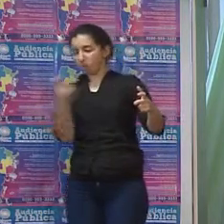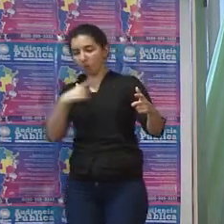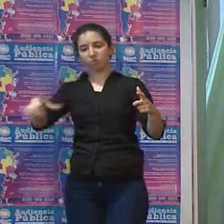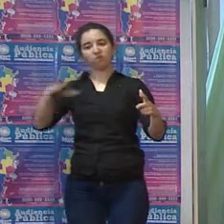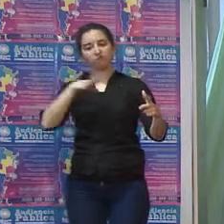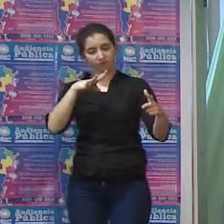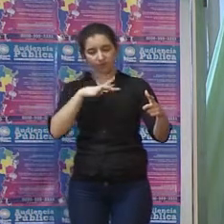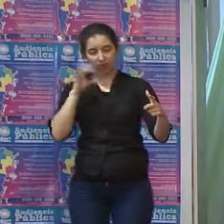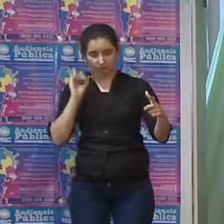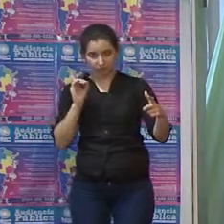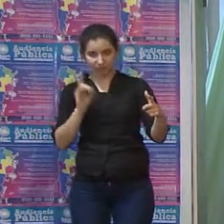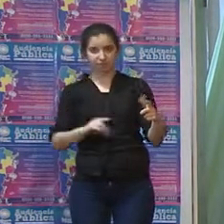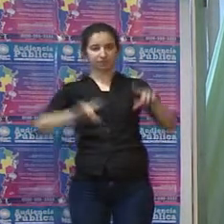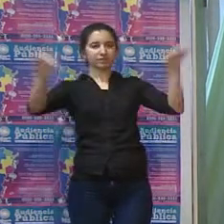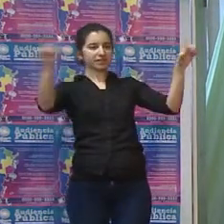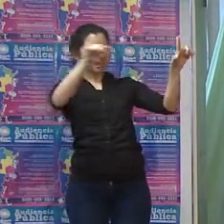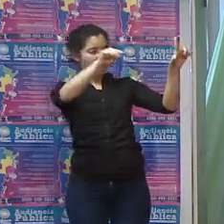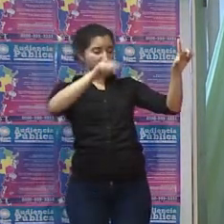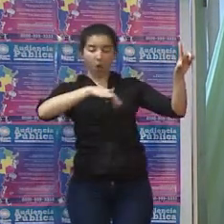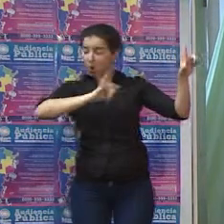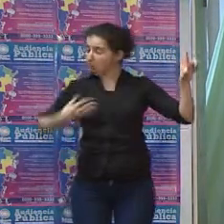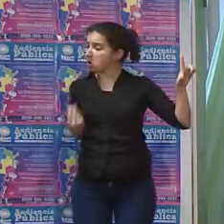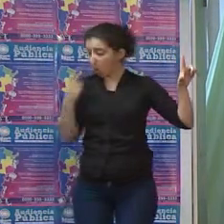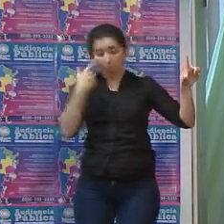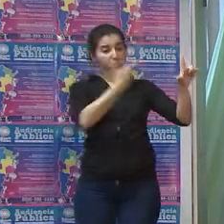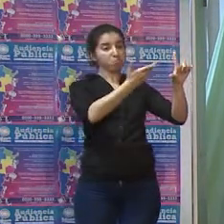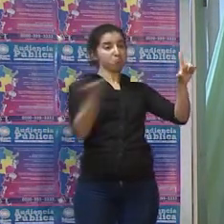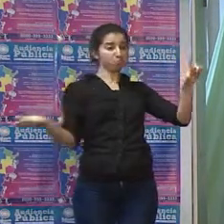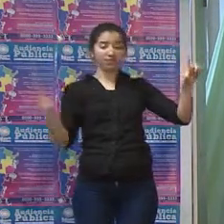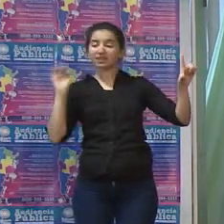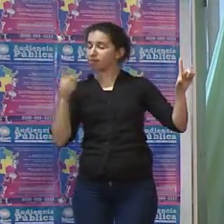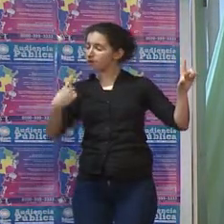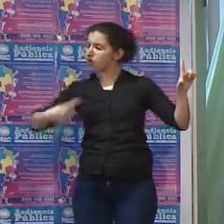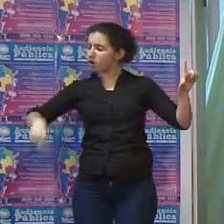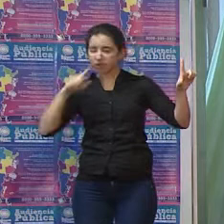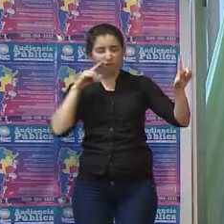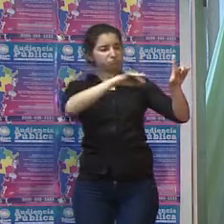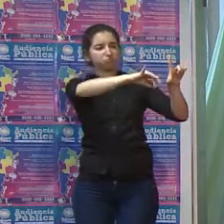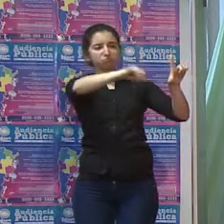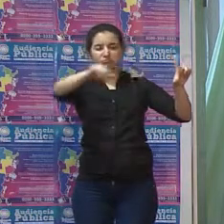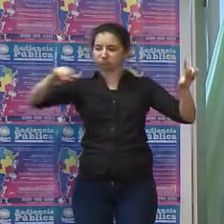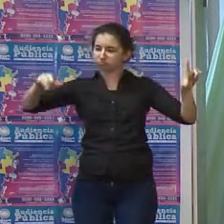podamos comentar cómo invitamos, sino podamos informar, mostrar e